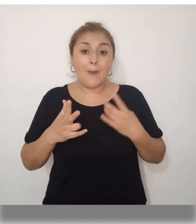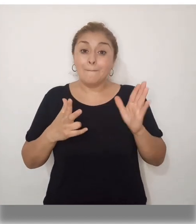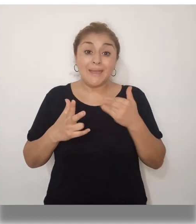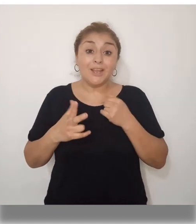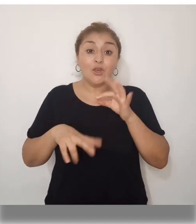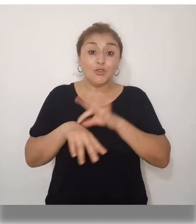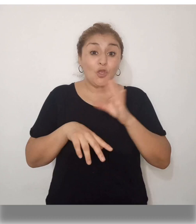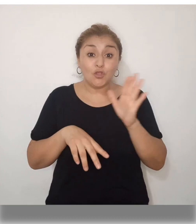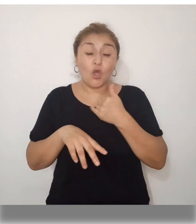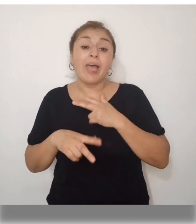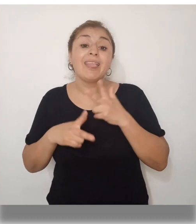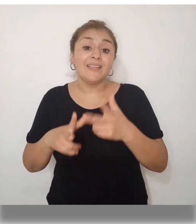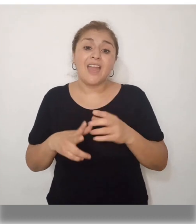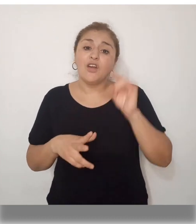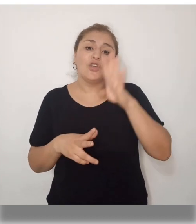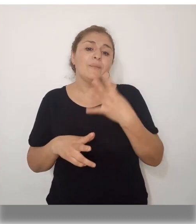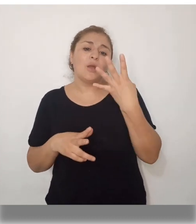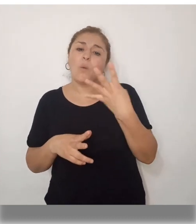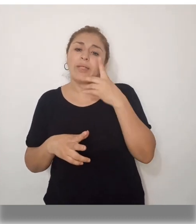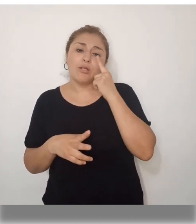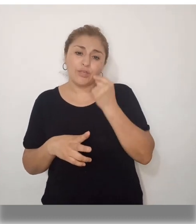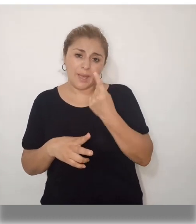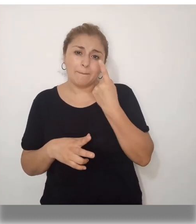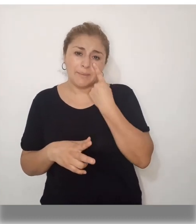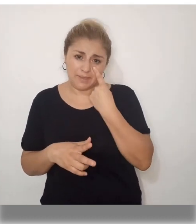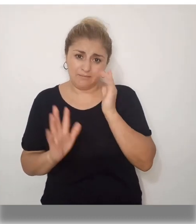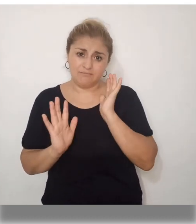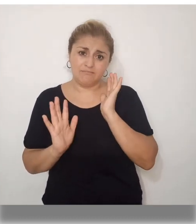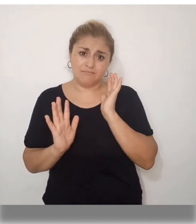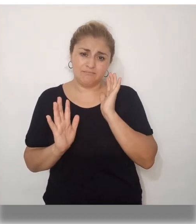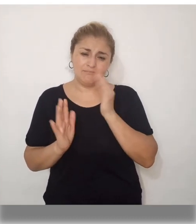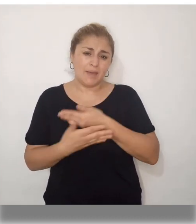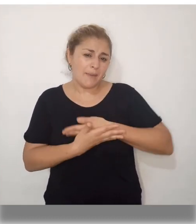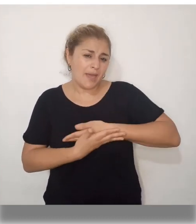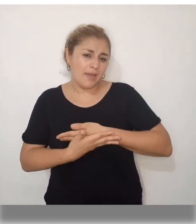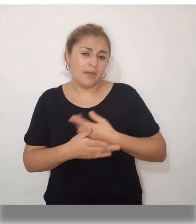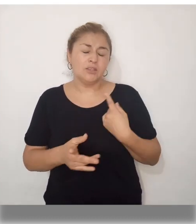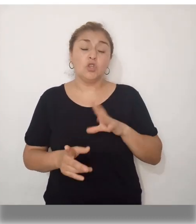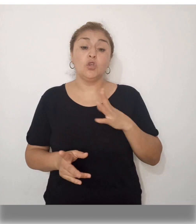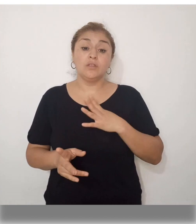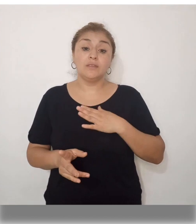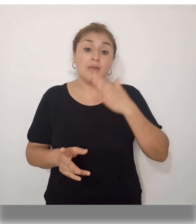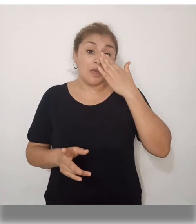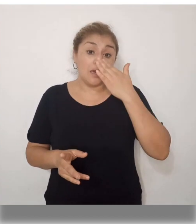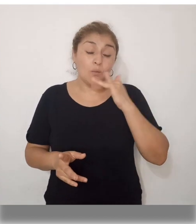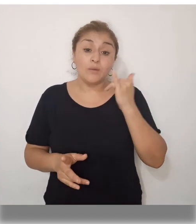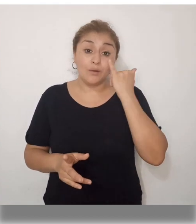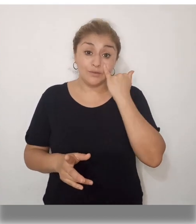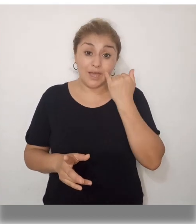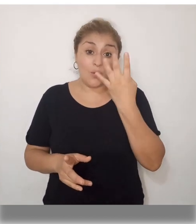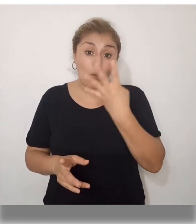de cuatro días al llegar el cuarto día todo era angustia